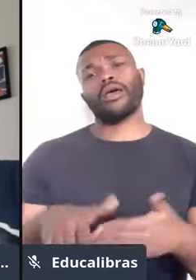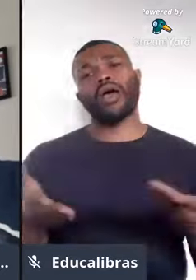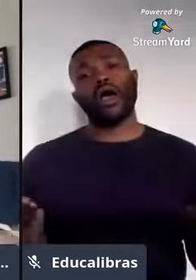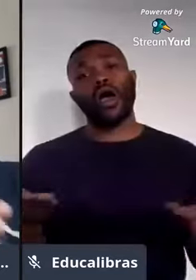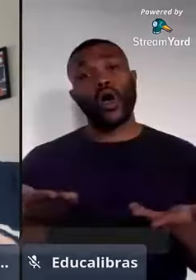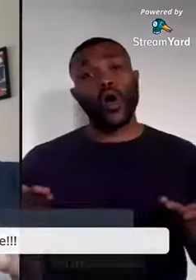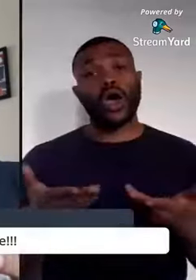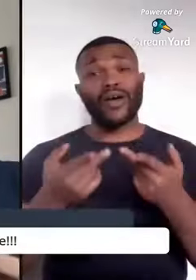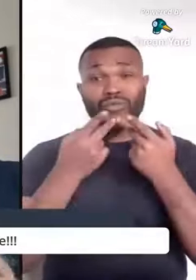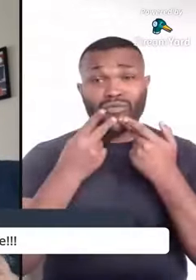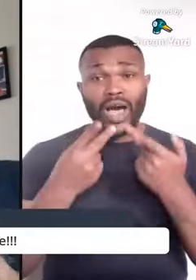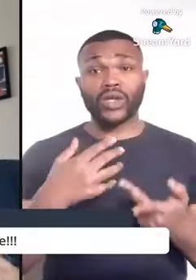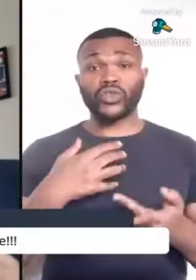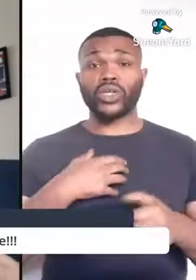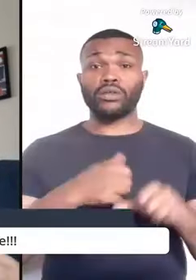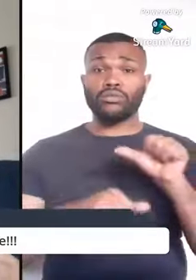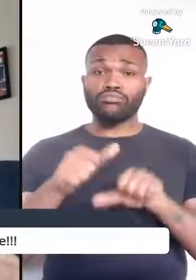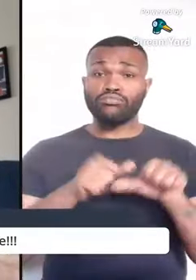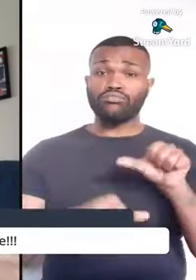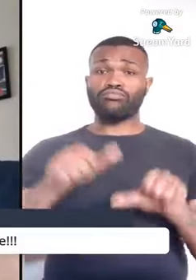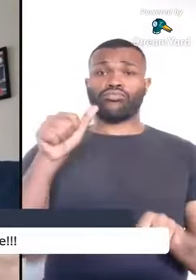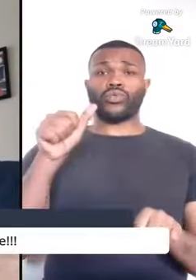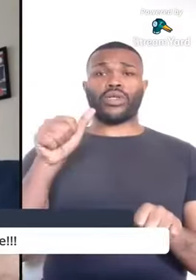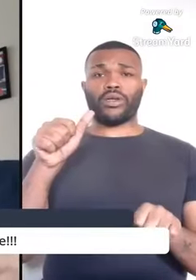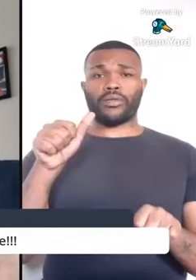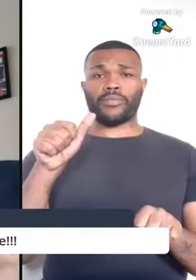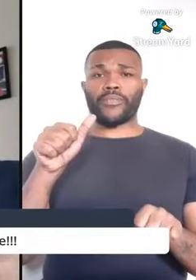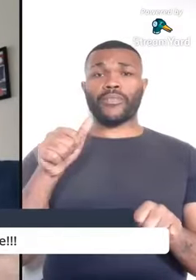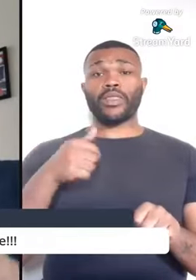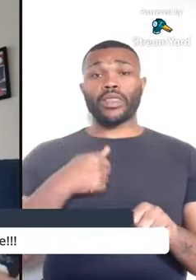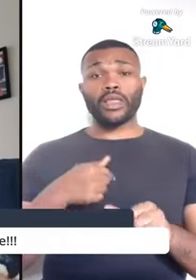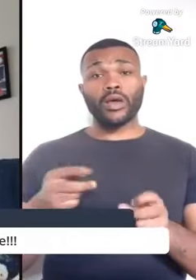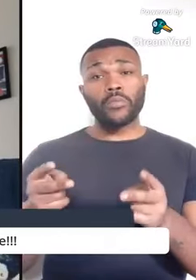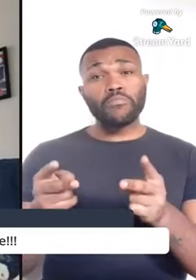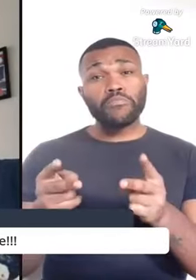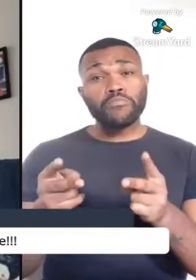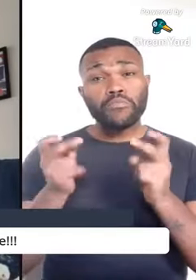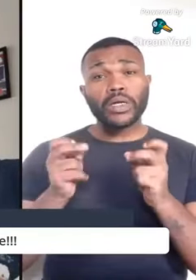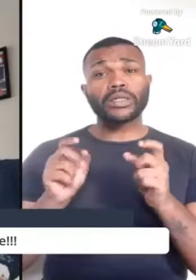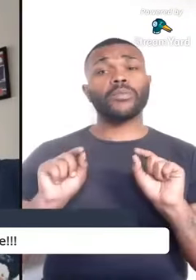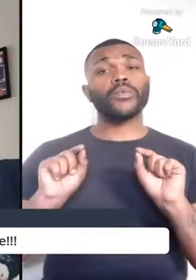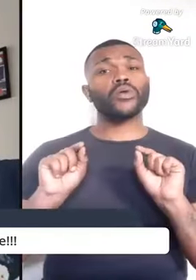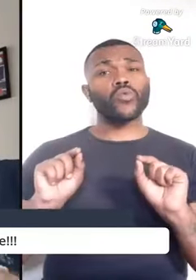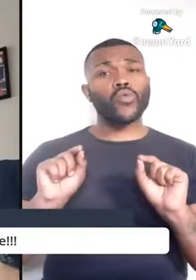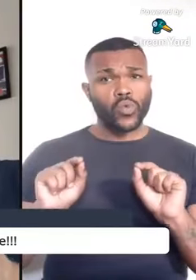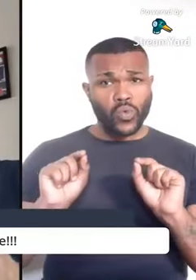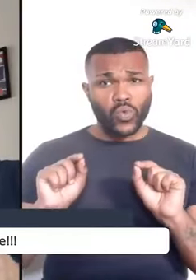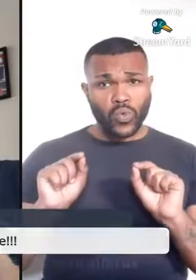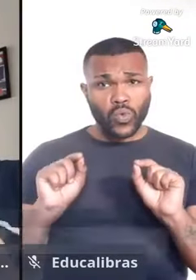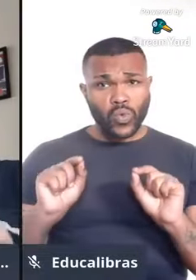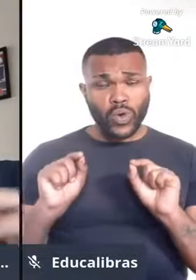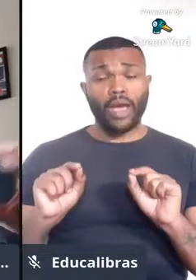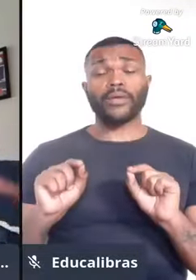fala sobre isso. Eu passei a perceber que há, nesses grandes